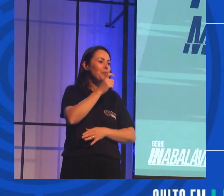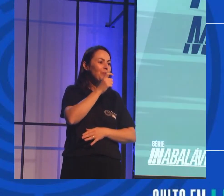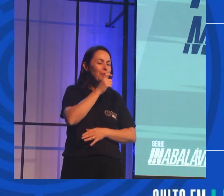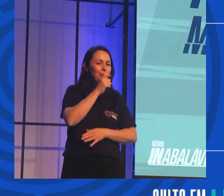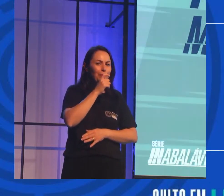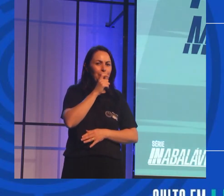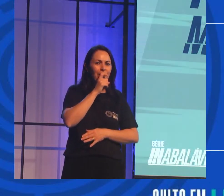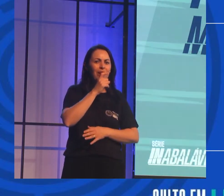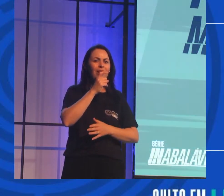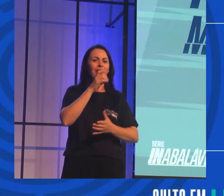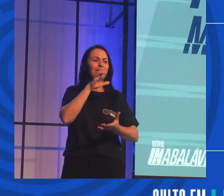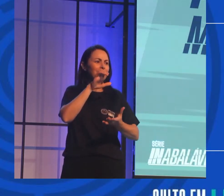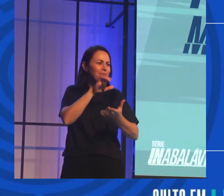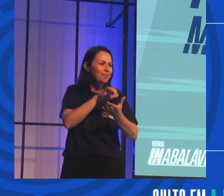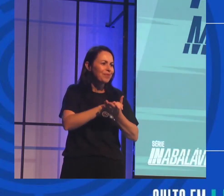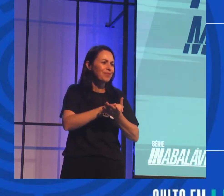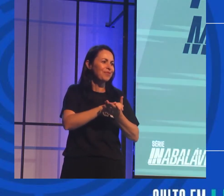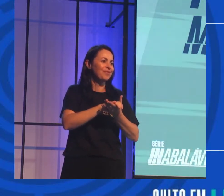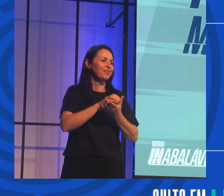marido, e